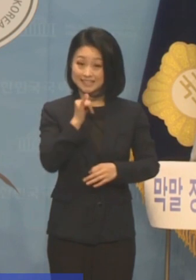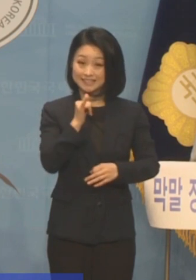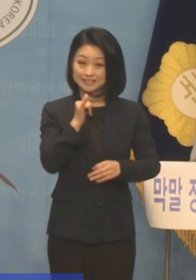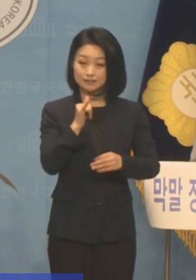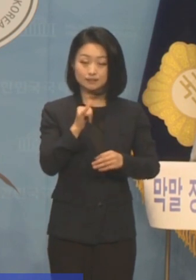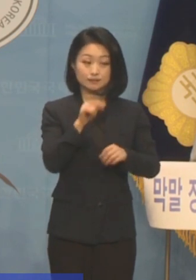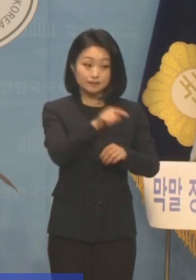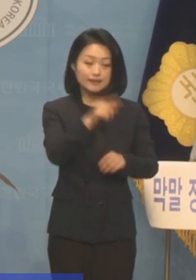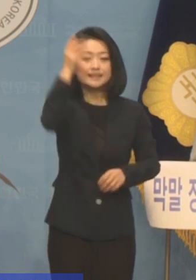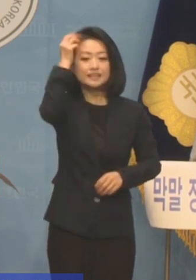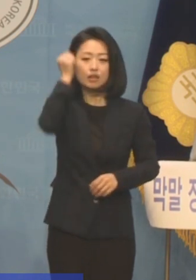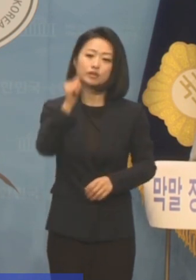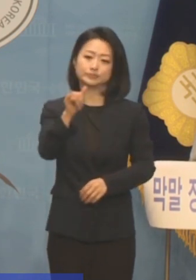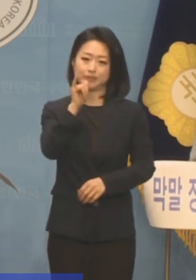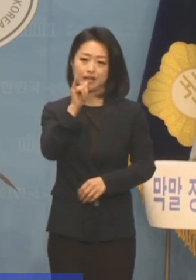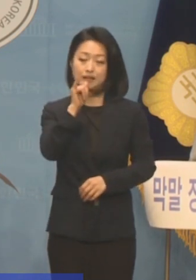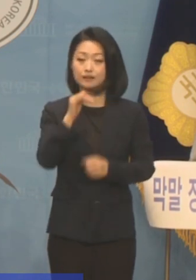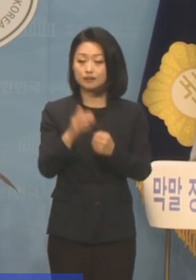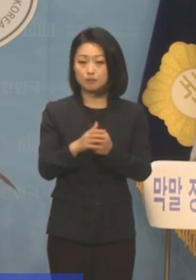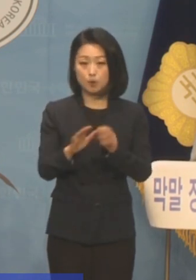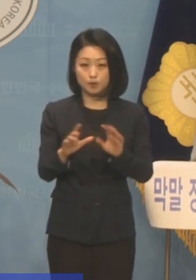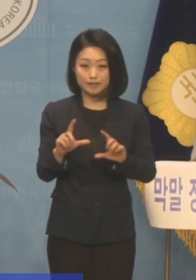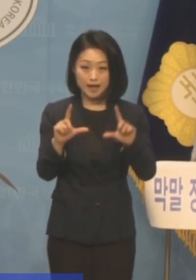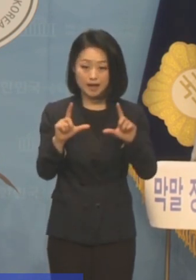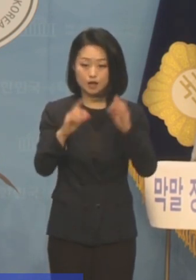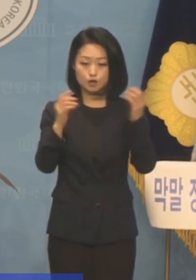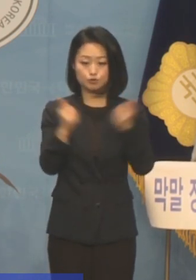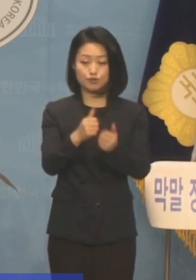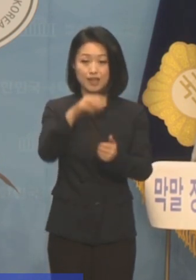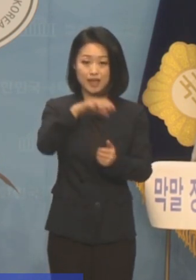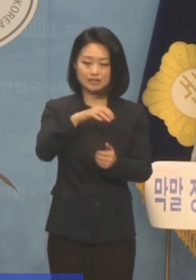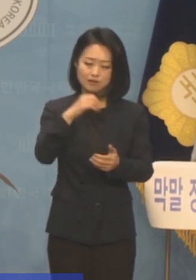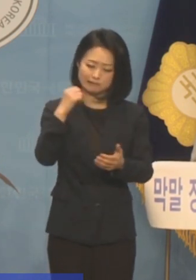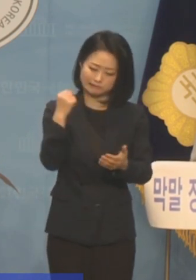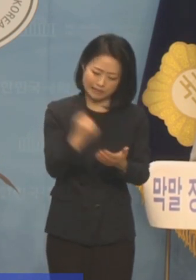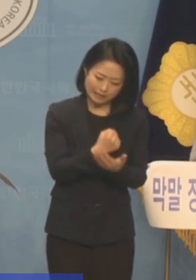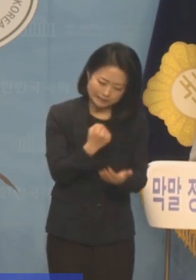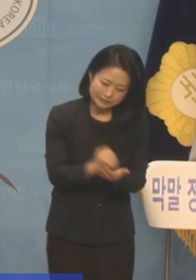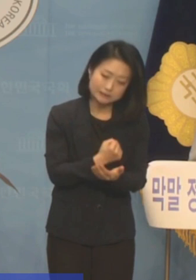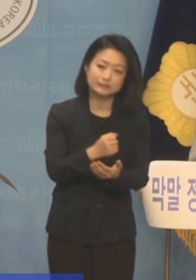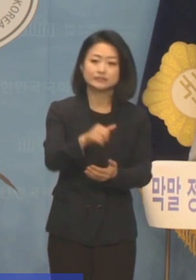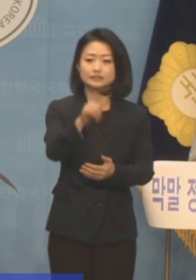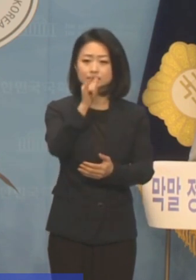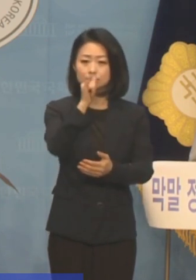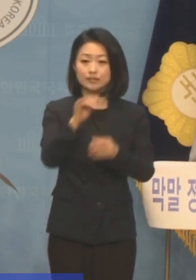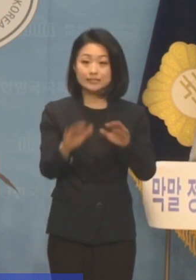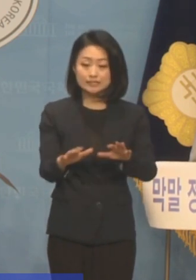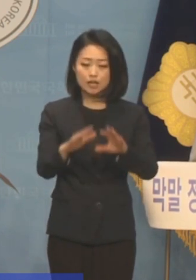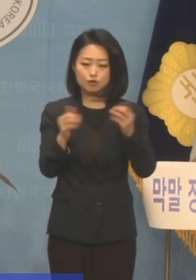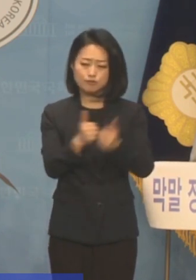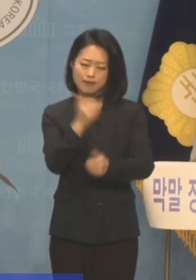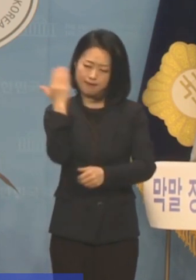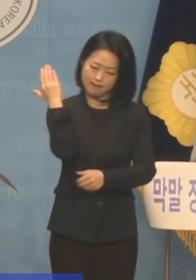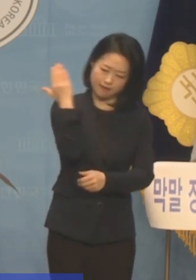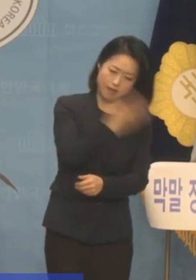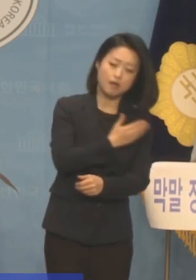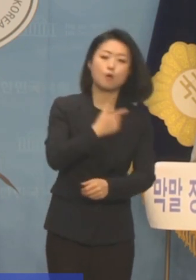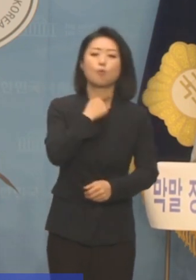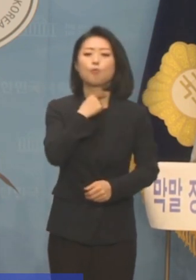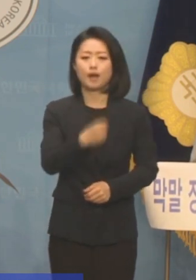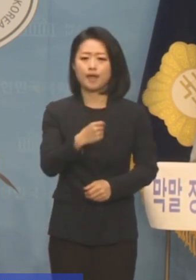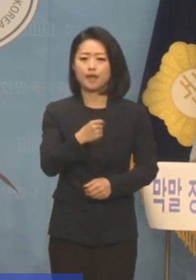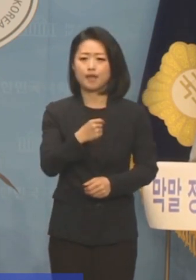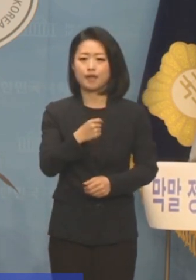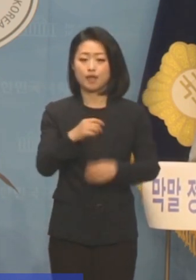것을 기억하고 있습니다 하여 오늘날 국회는 탄식을 넘어 이제 국회를 청산해야 한다는 국민들의